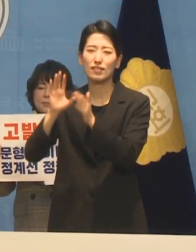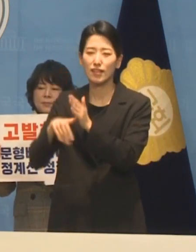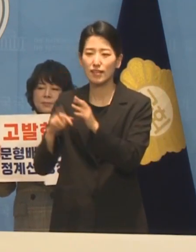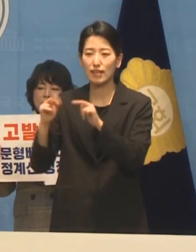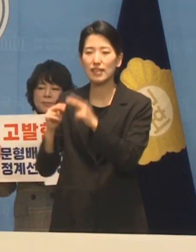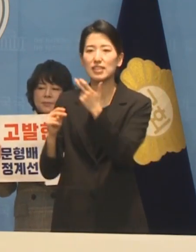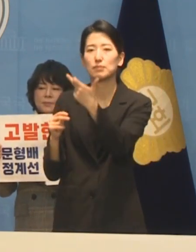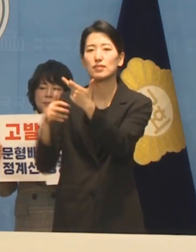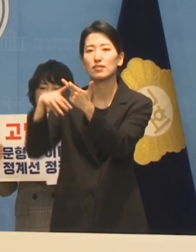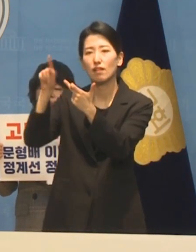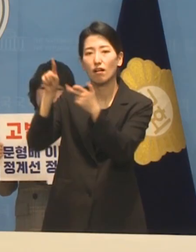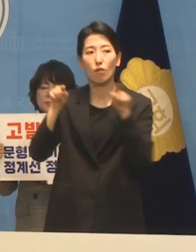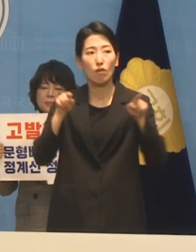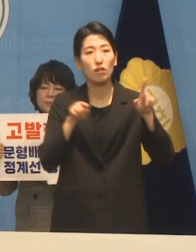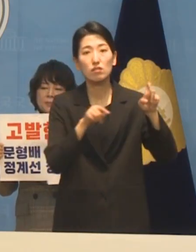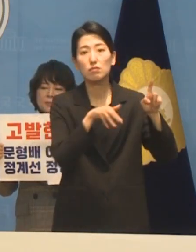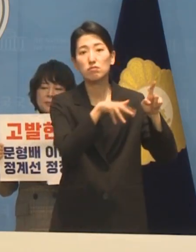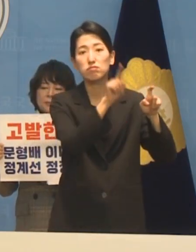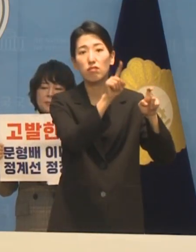불공정한 재판입니다.